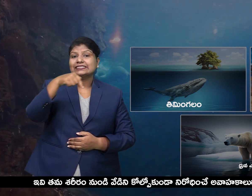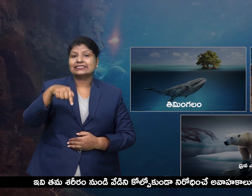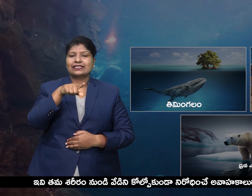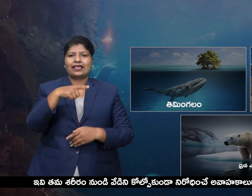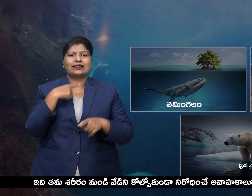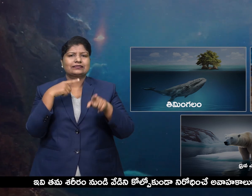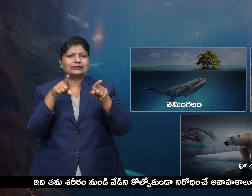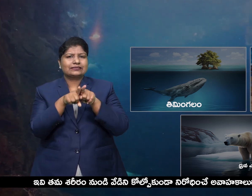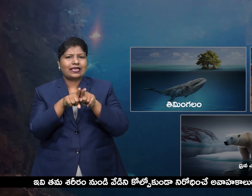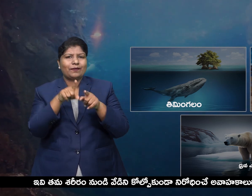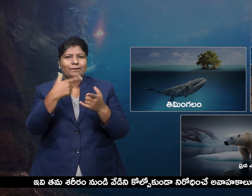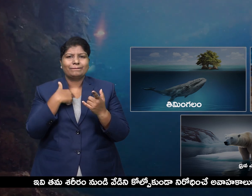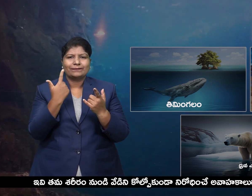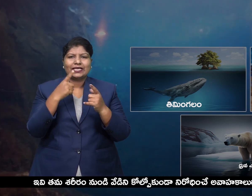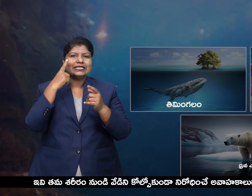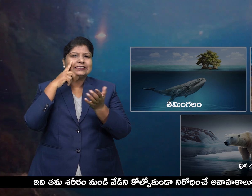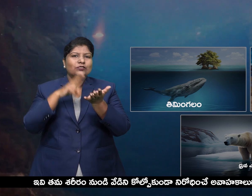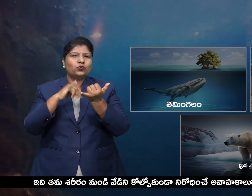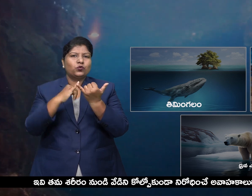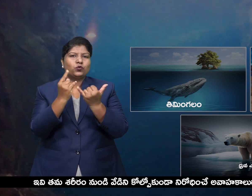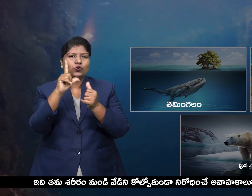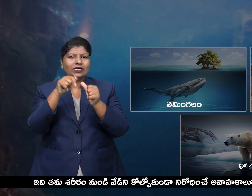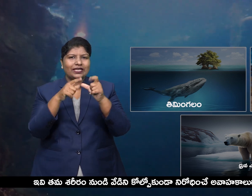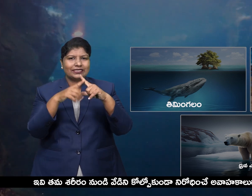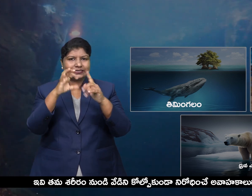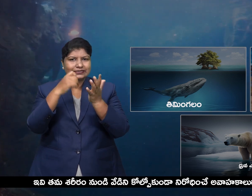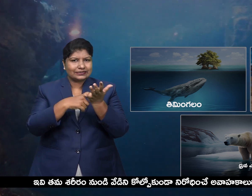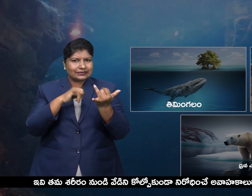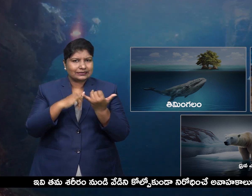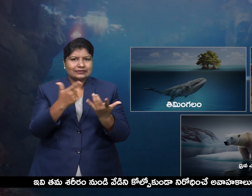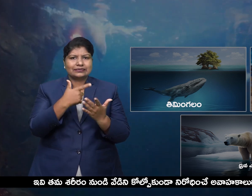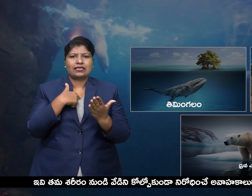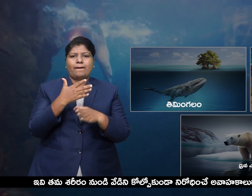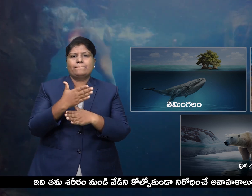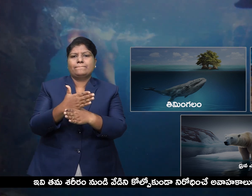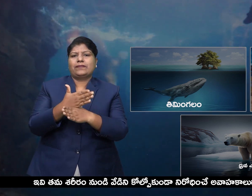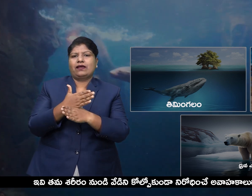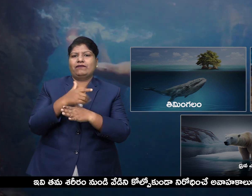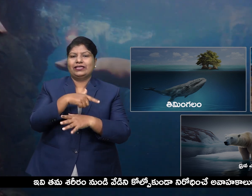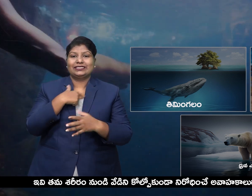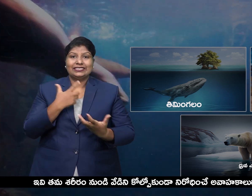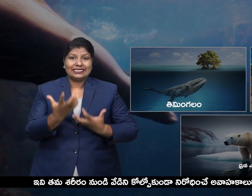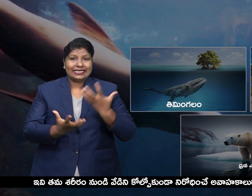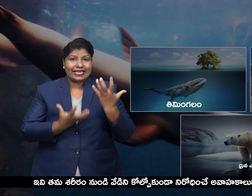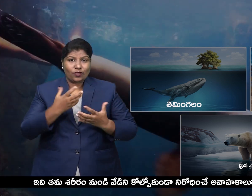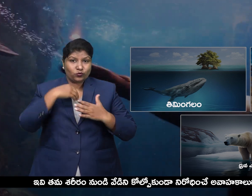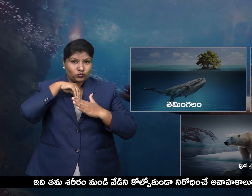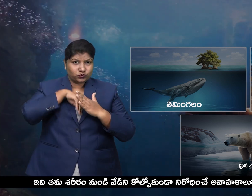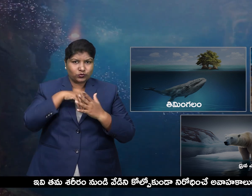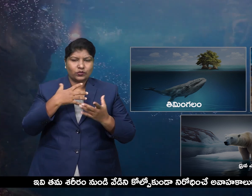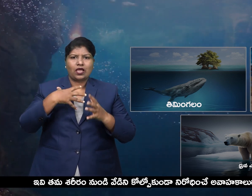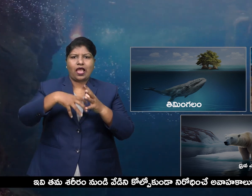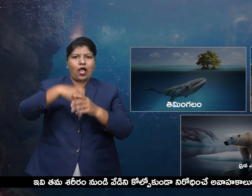ఇవి తమ శరీరం నుండి వేడిని కోల్పోకుండా నిరోధించే ఆవాహకాలుగా పనిచేస్తాయి.